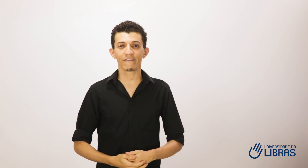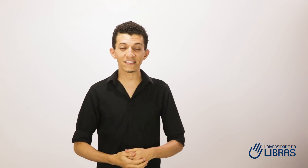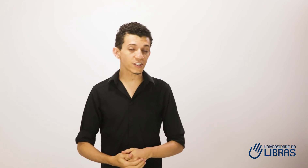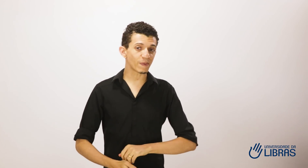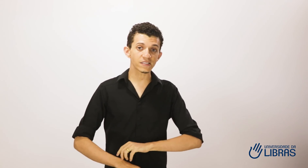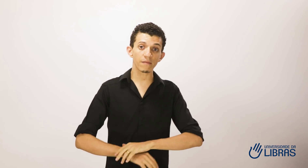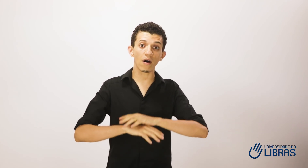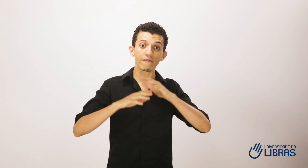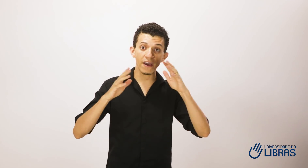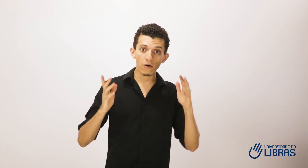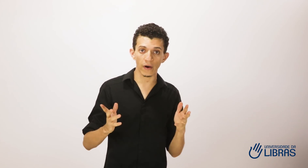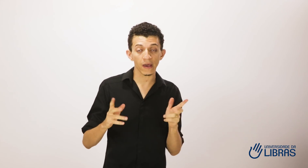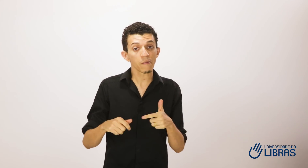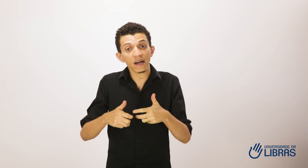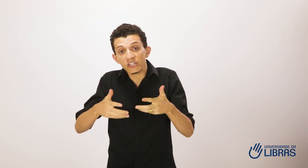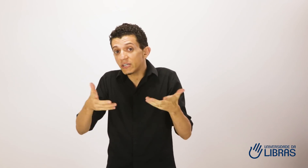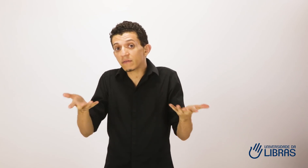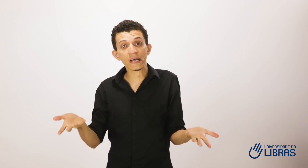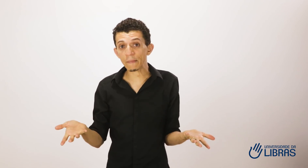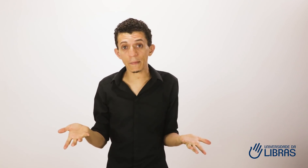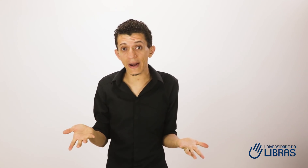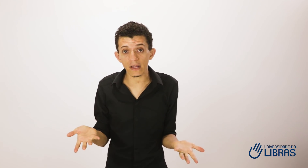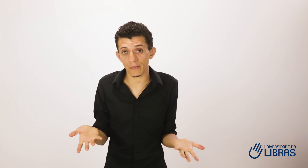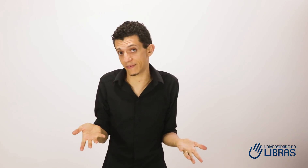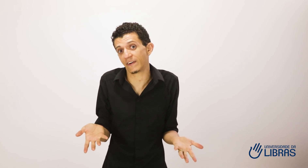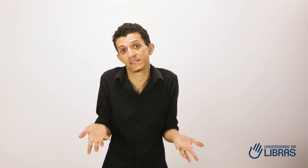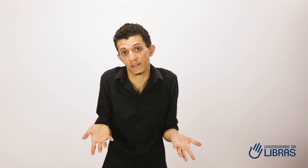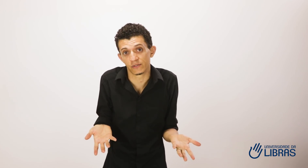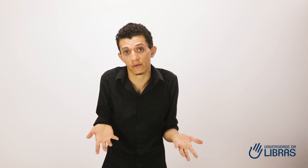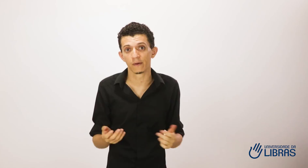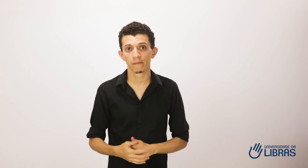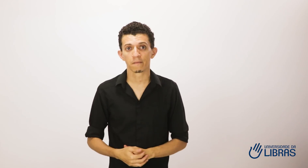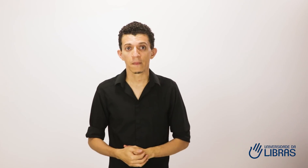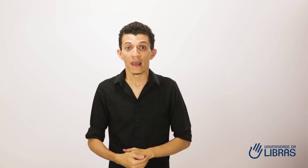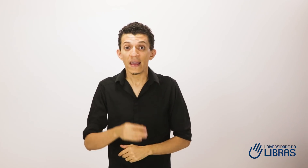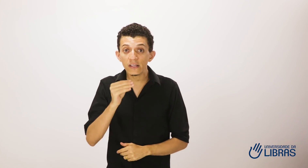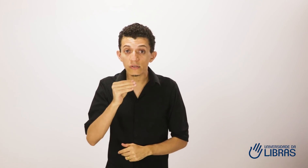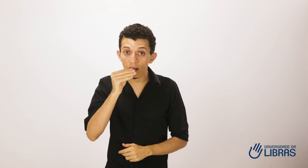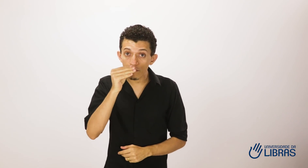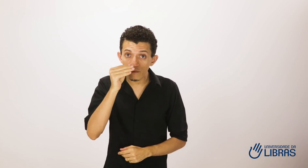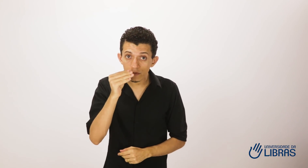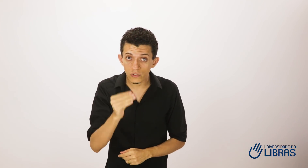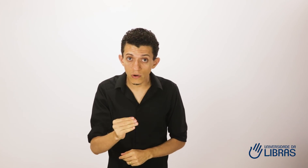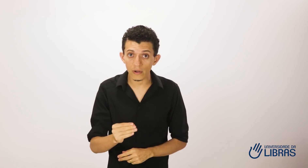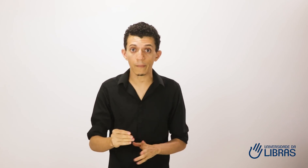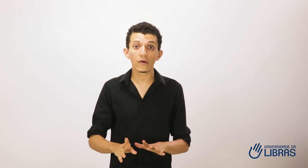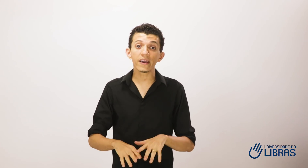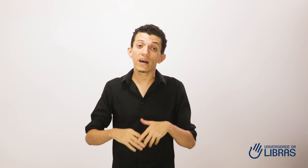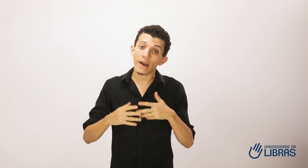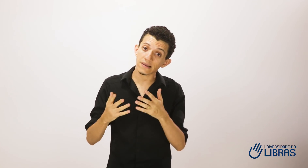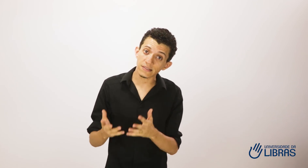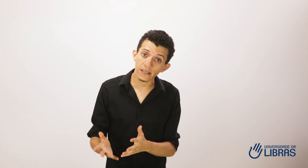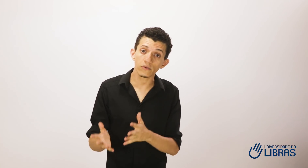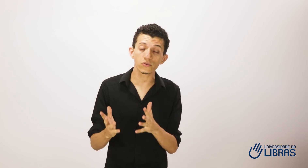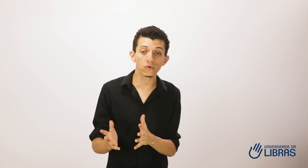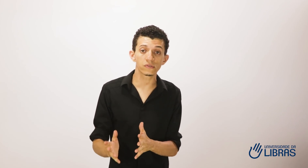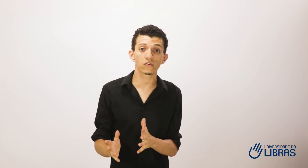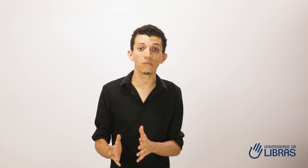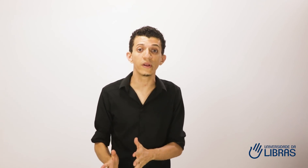faz a gente passar mal vergonha, porque a gente não está preparado para fazer isso. Isso não funciona, porque não é assim que os surdos se